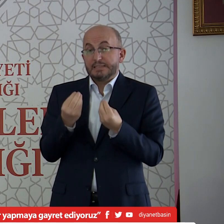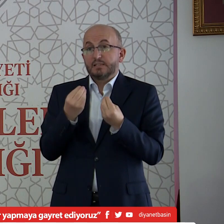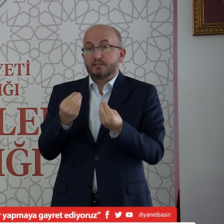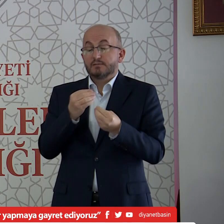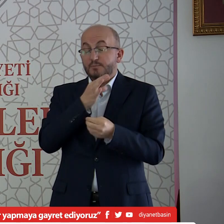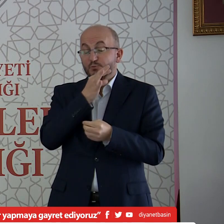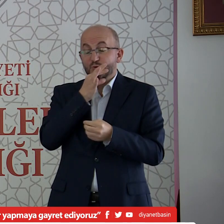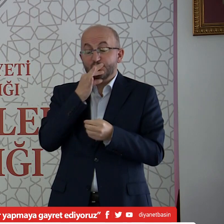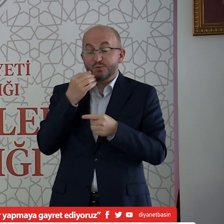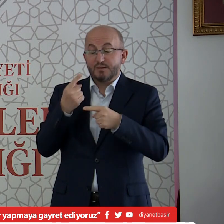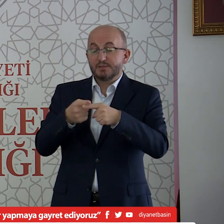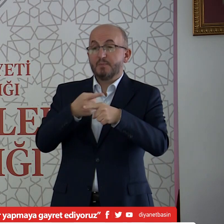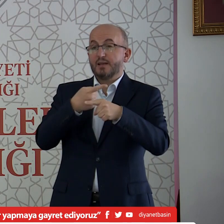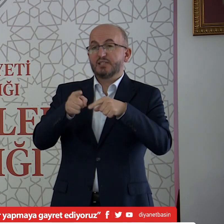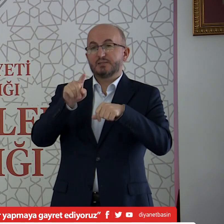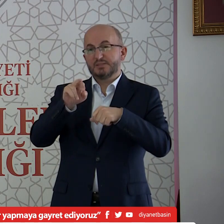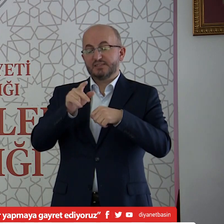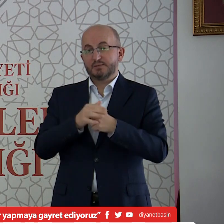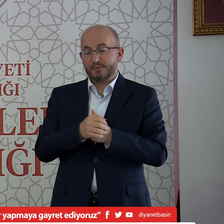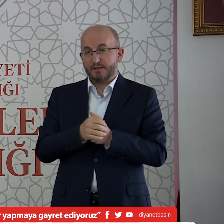iyiliklerimizi, mutluluklarımızı paylaştığımız gibi